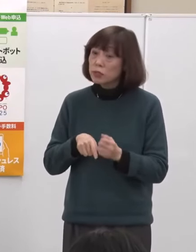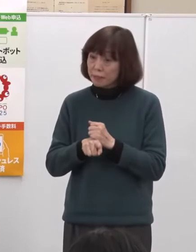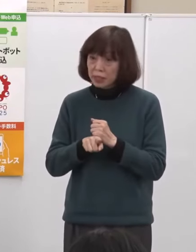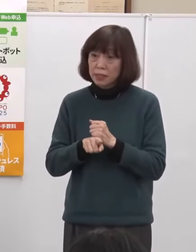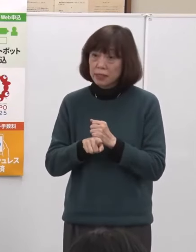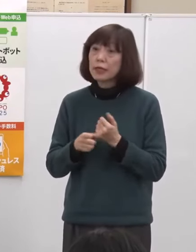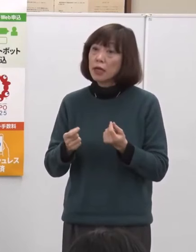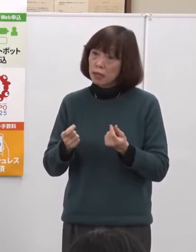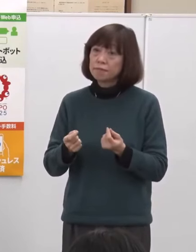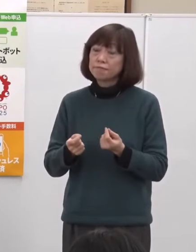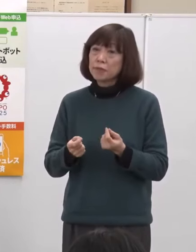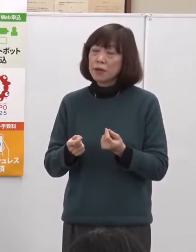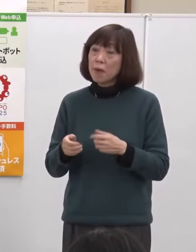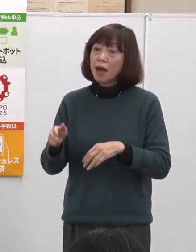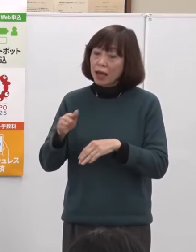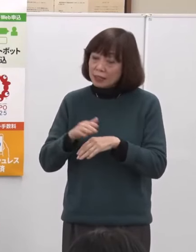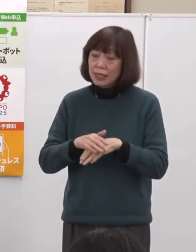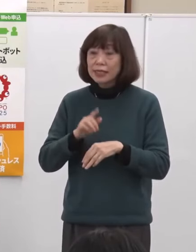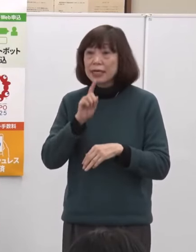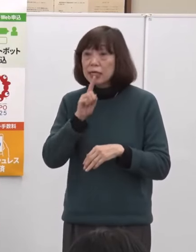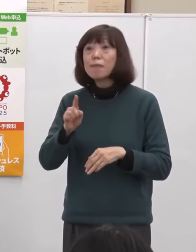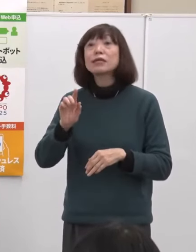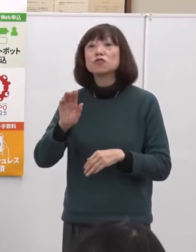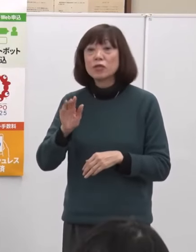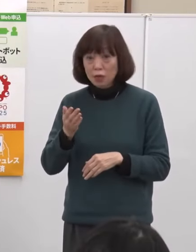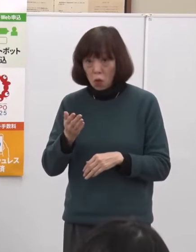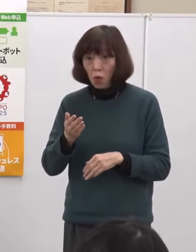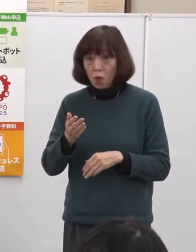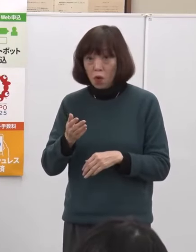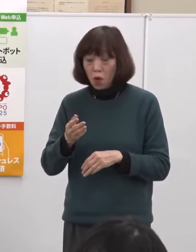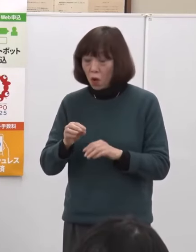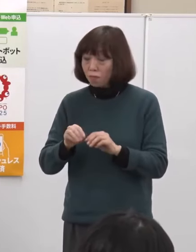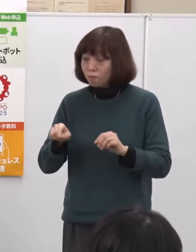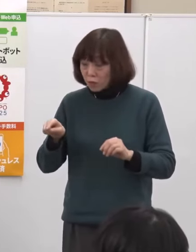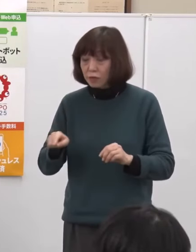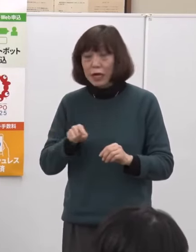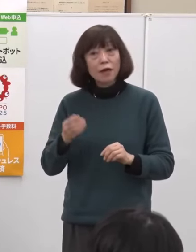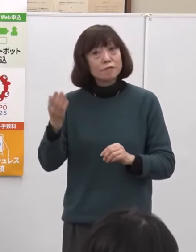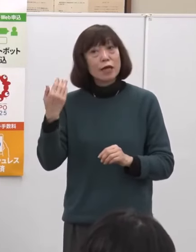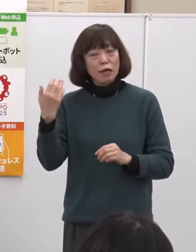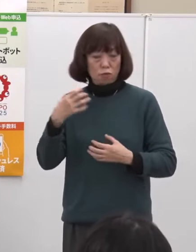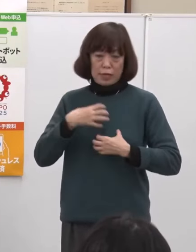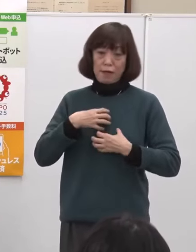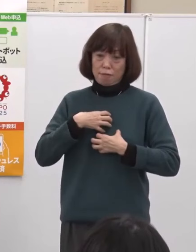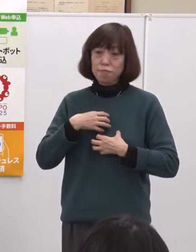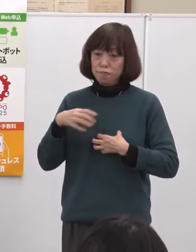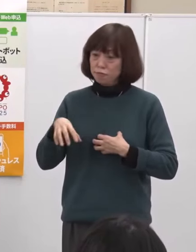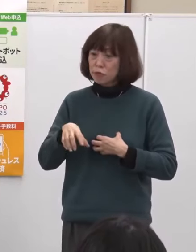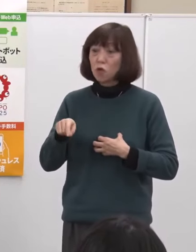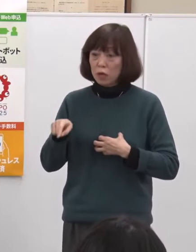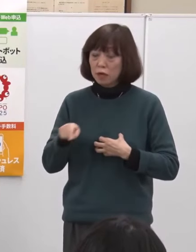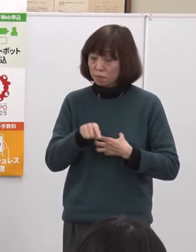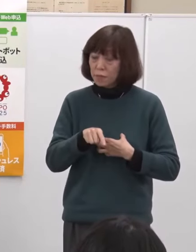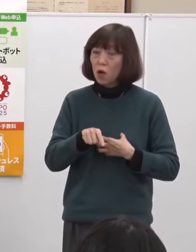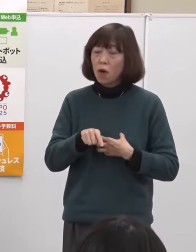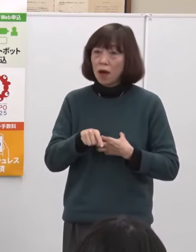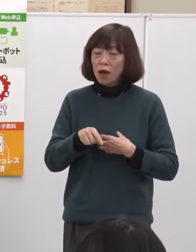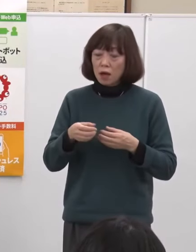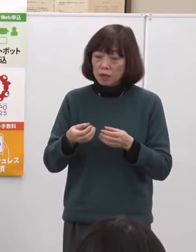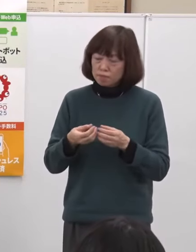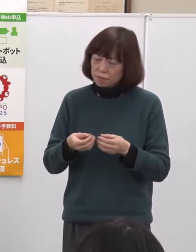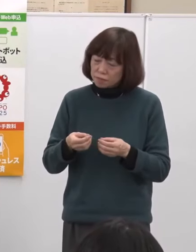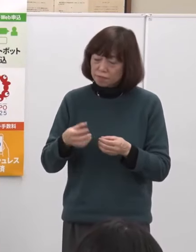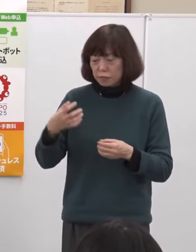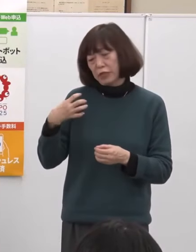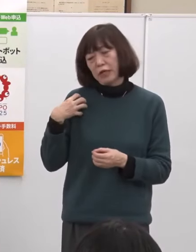ので重ねてになりますけど、その液状化や地盤沈下や先ほどおっしゃられたような詳細の時に、まあ、責